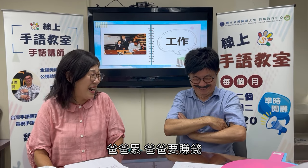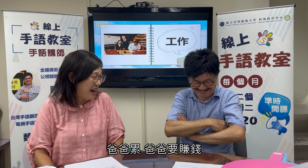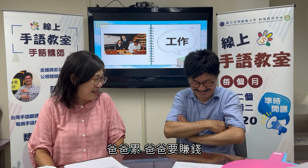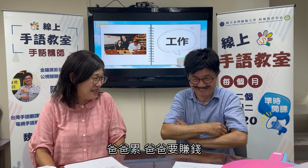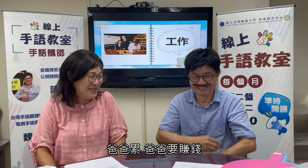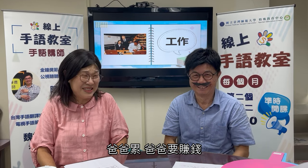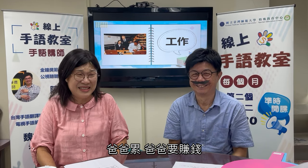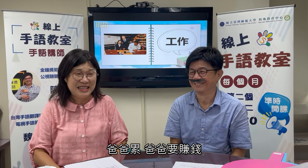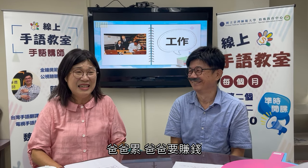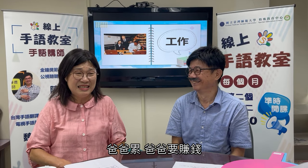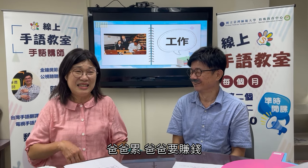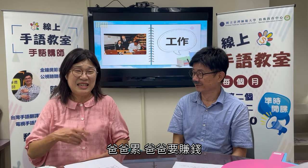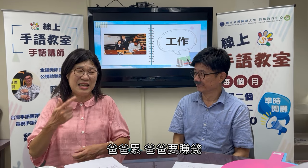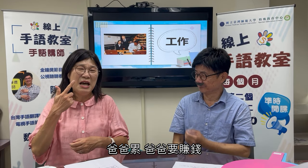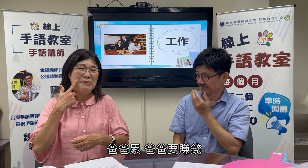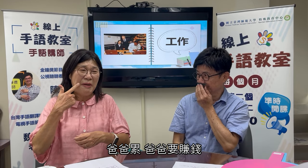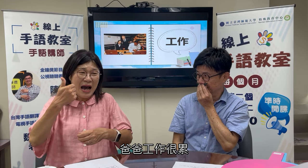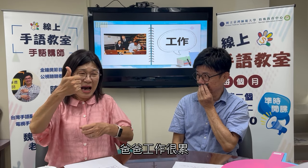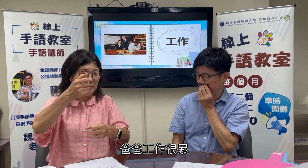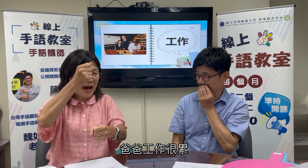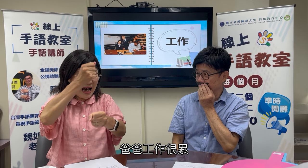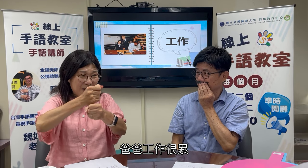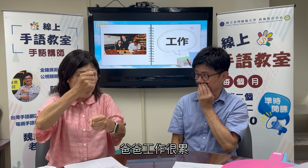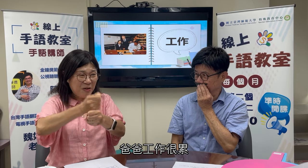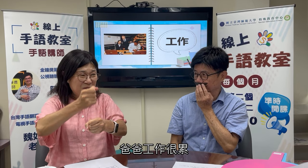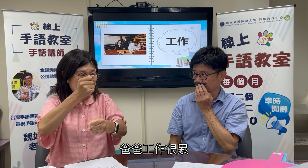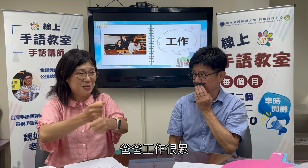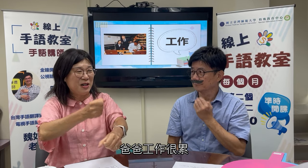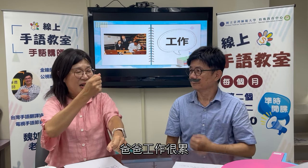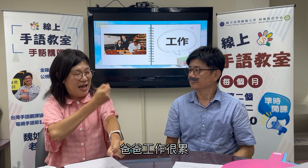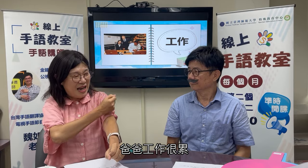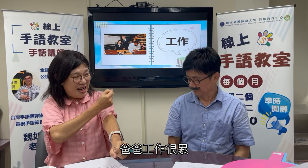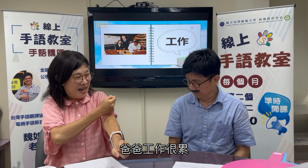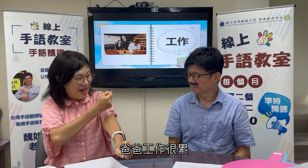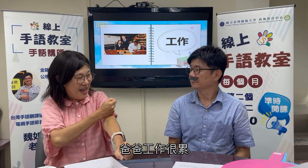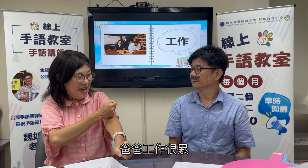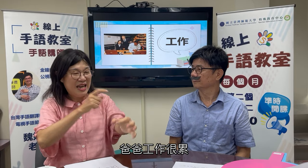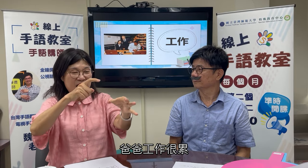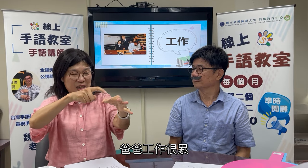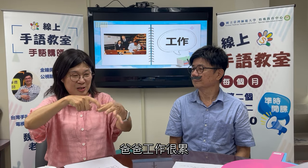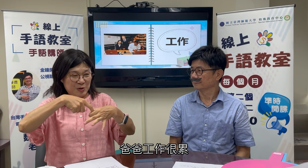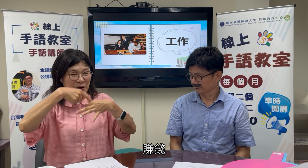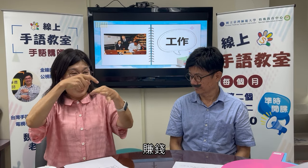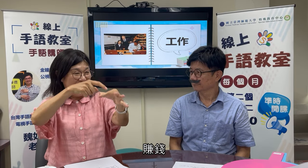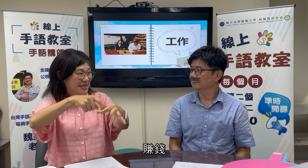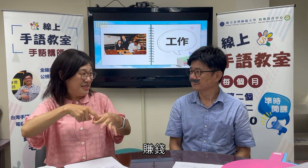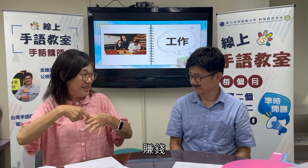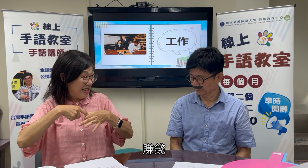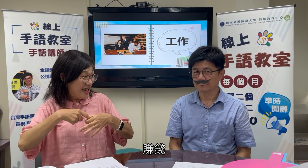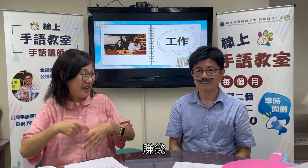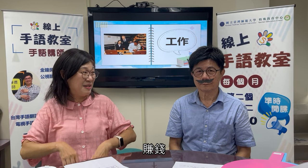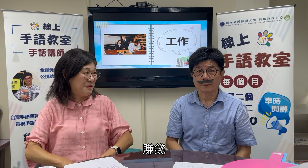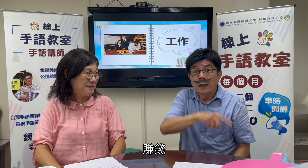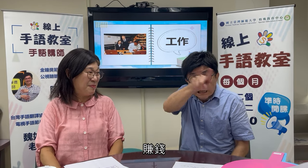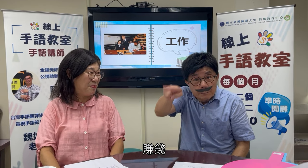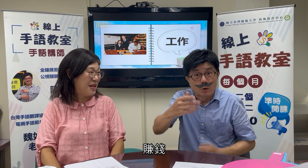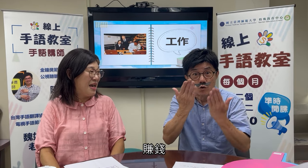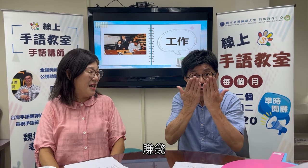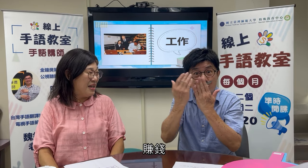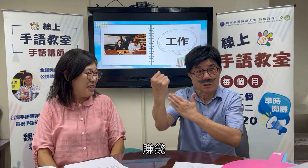好。是爸爸工作很累，赚钱。你